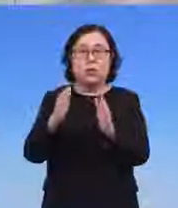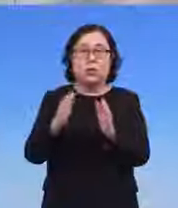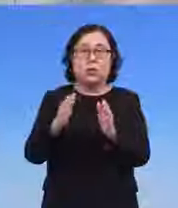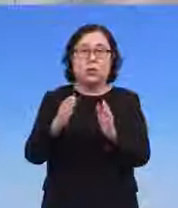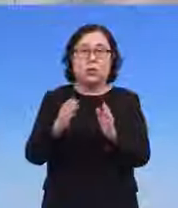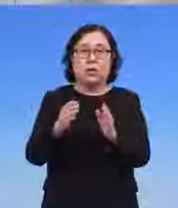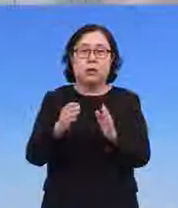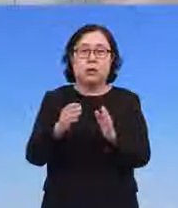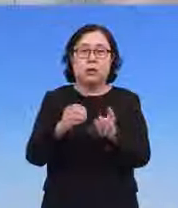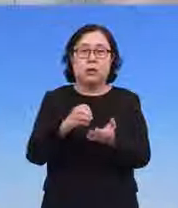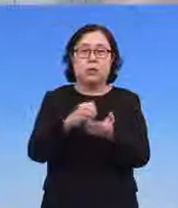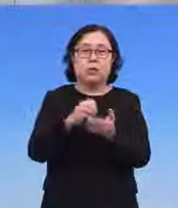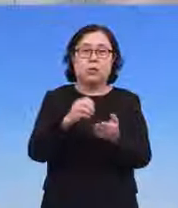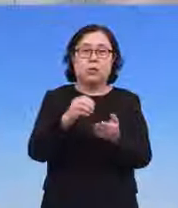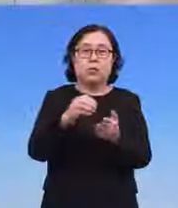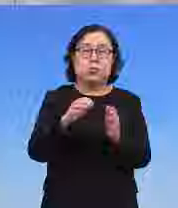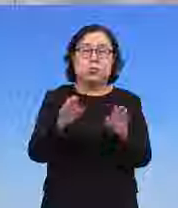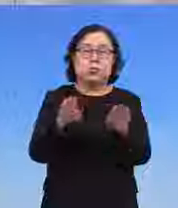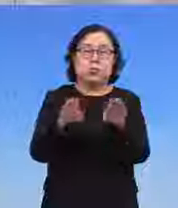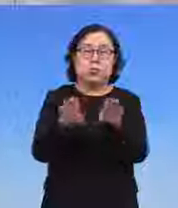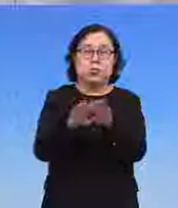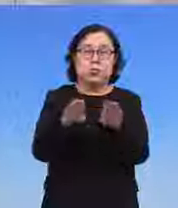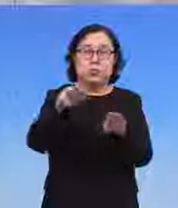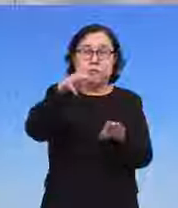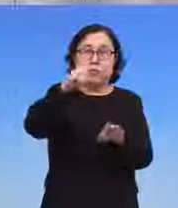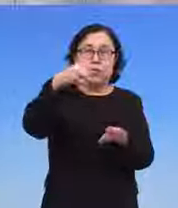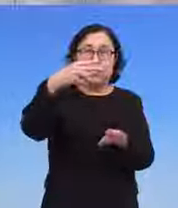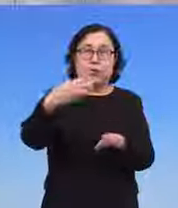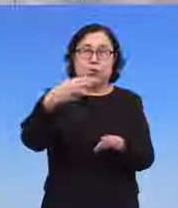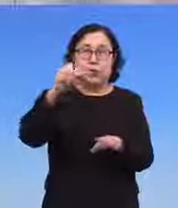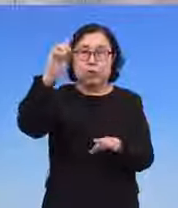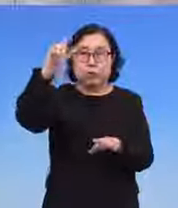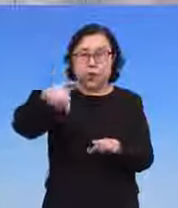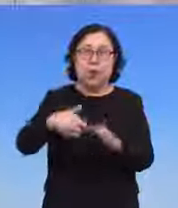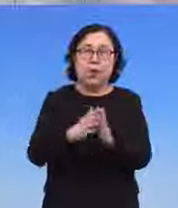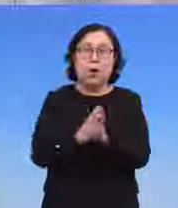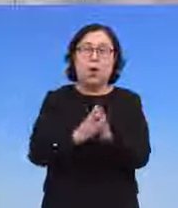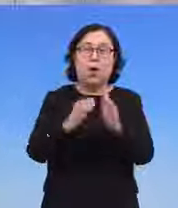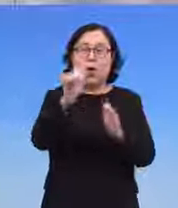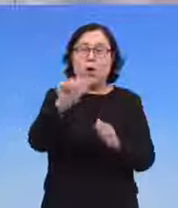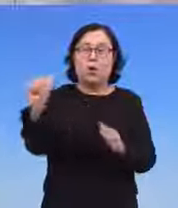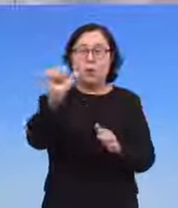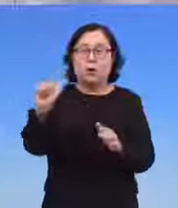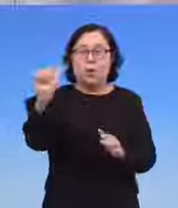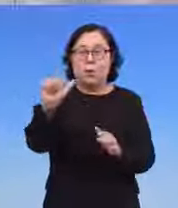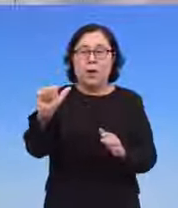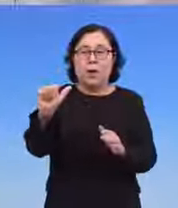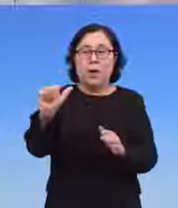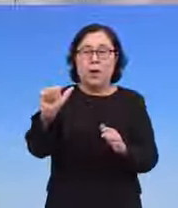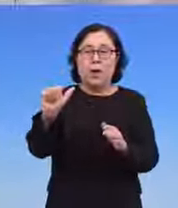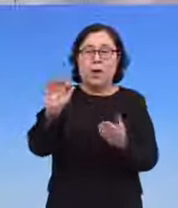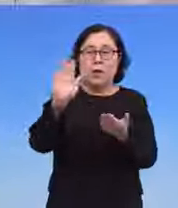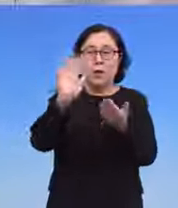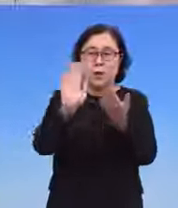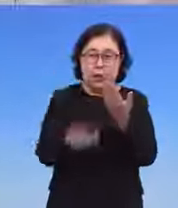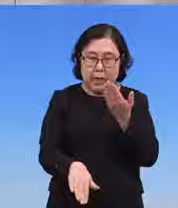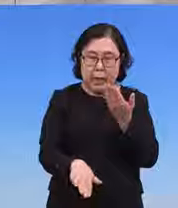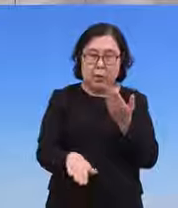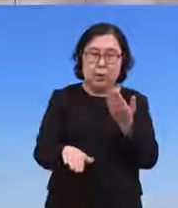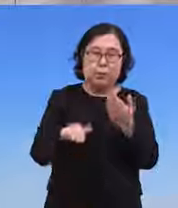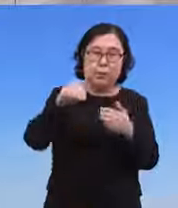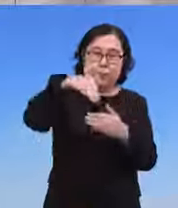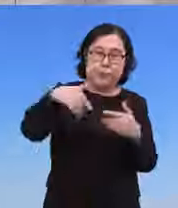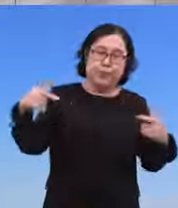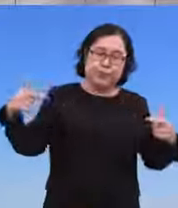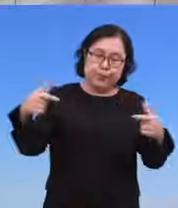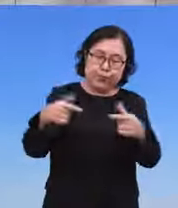주일 작년 출석 5,000명 이하로 이제 숫자가 다 파송이 되고 5,000명 이하로